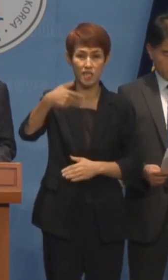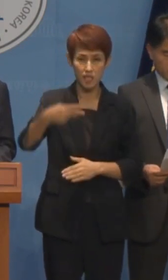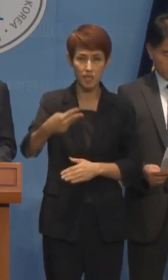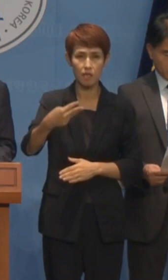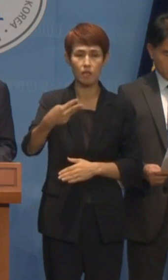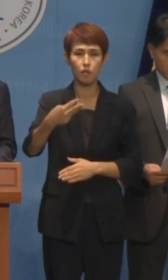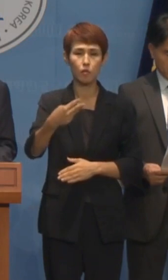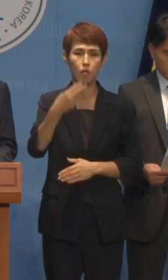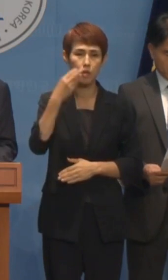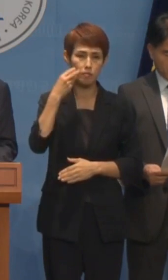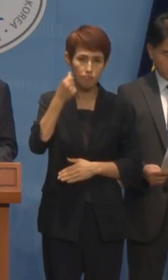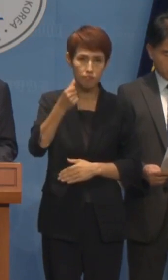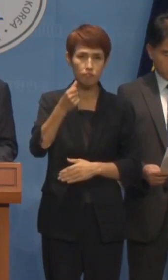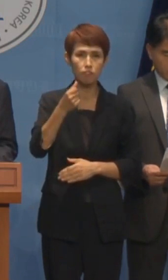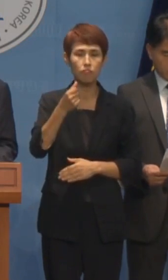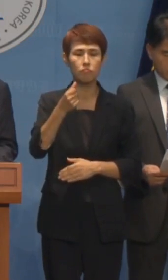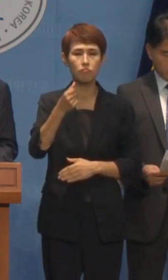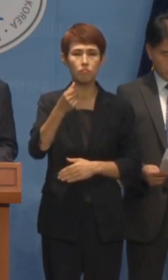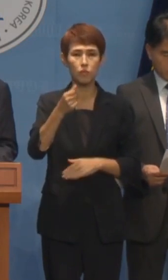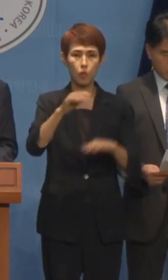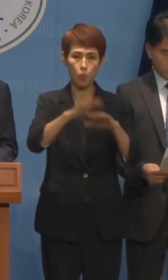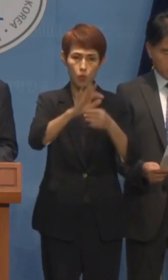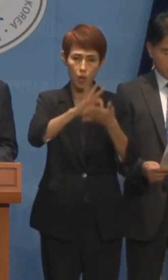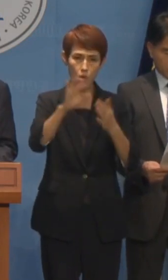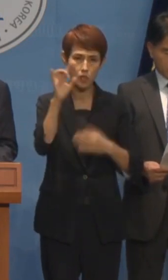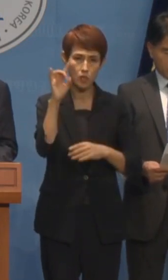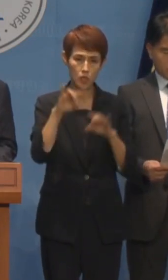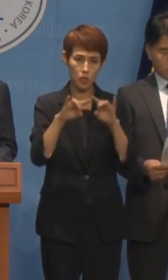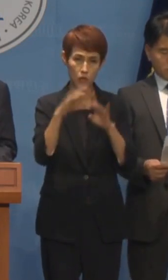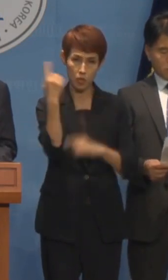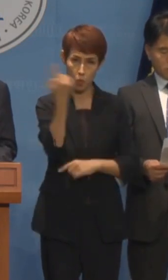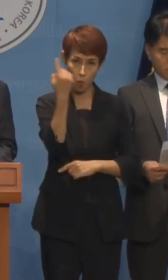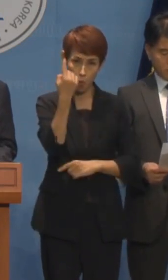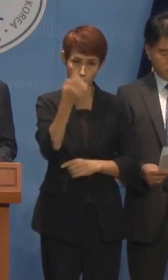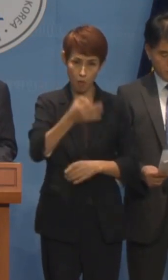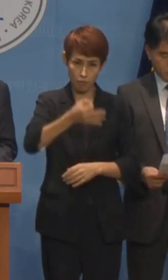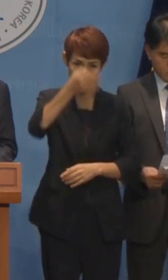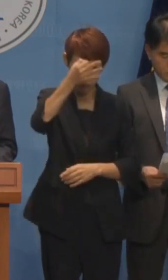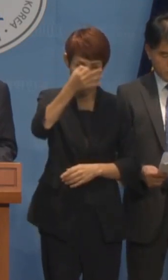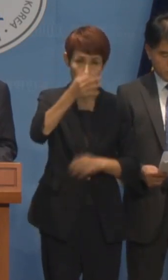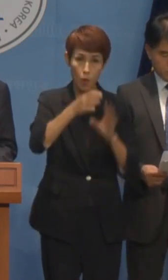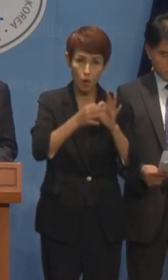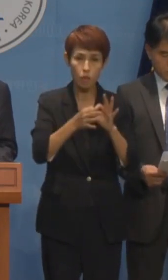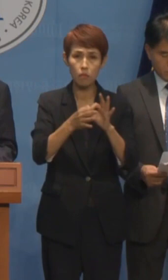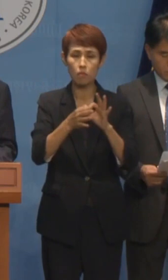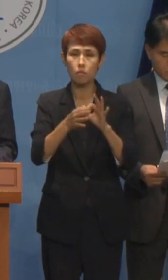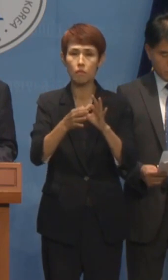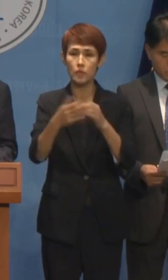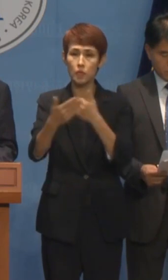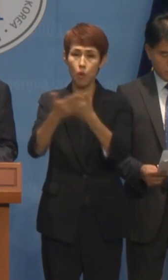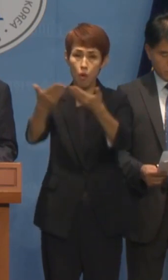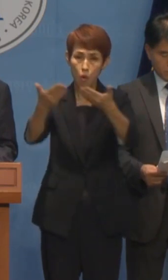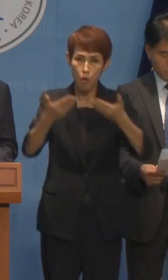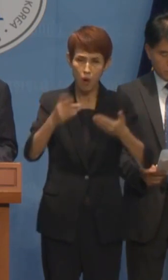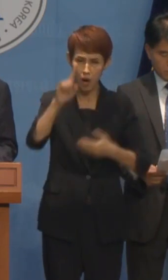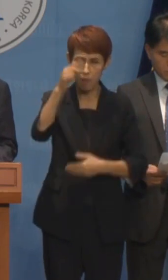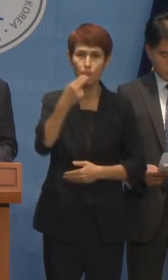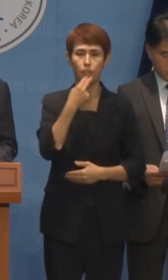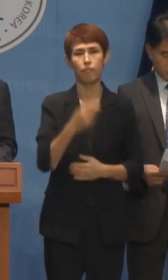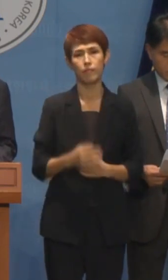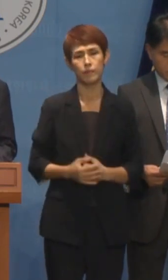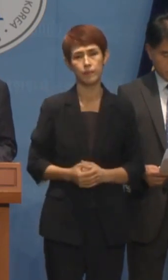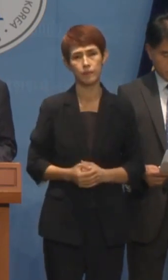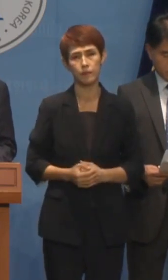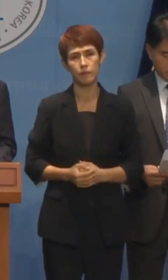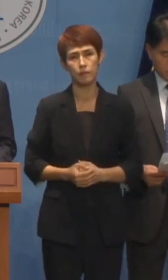면세유, 농사료, 농사용 전기료 인상에 따른 차액 지원 사업은 한 푼도 반영되지 않았다.